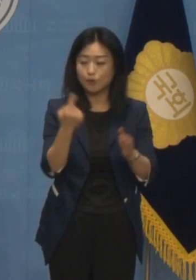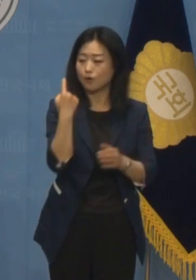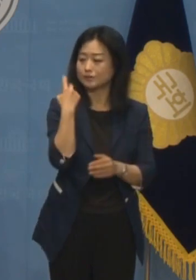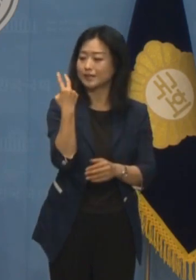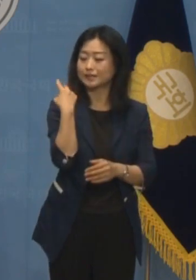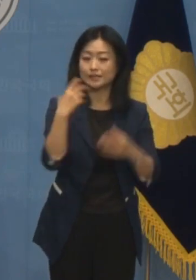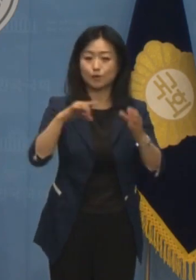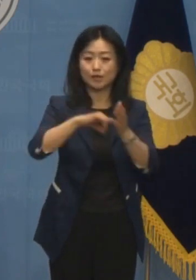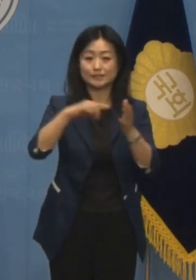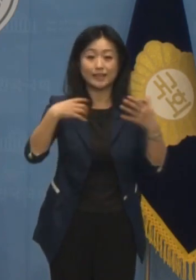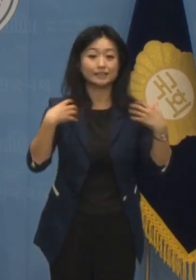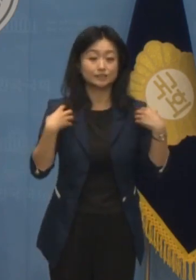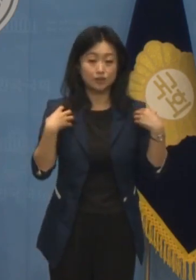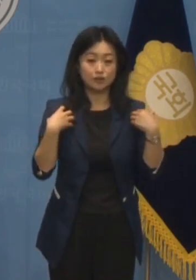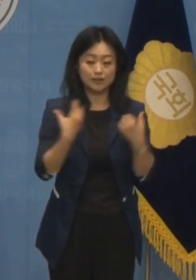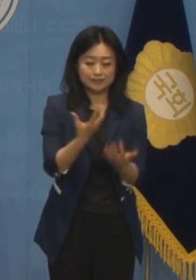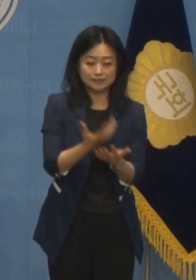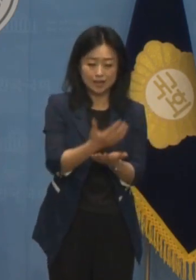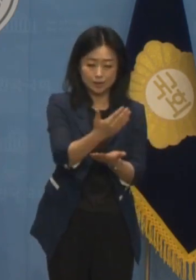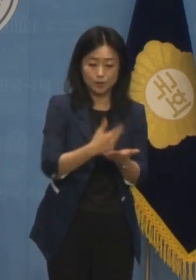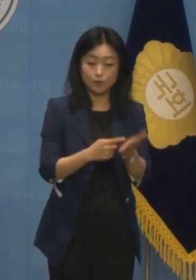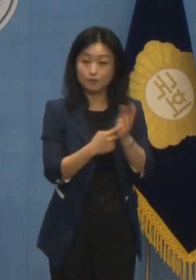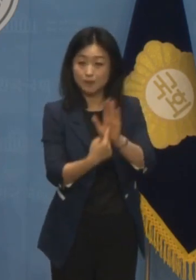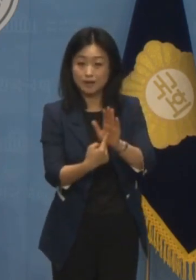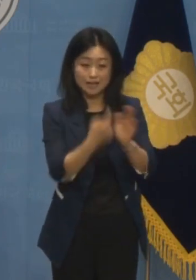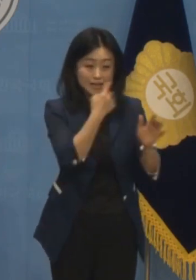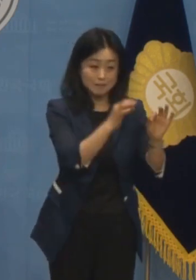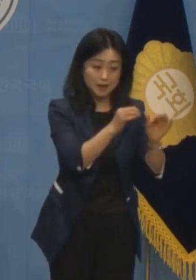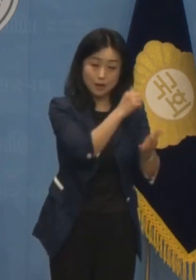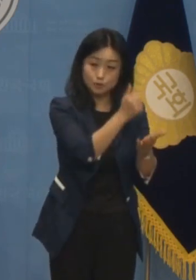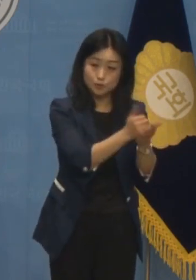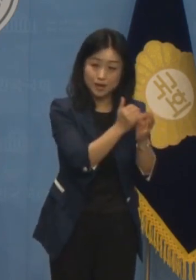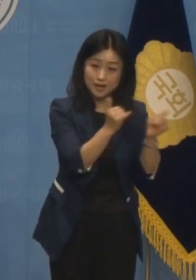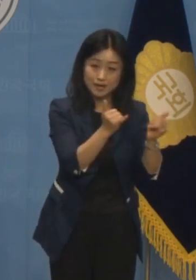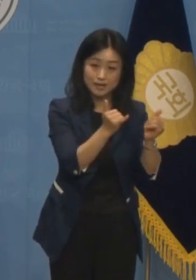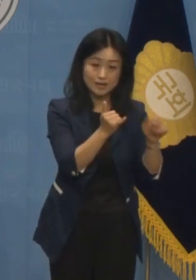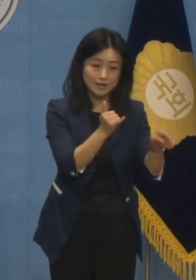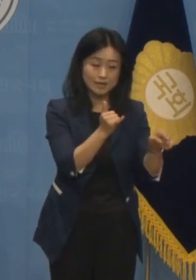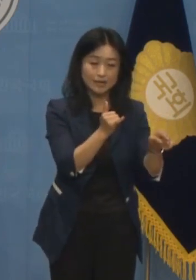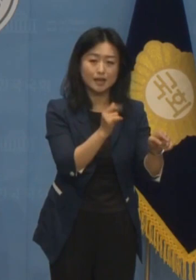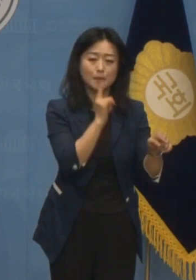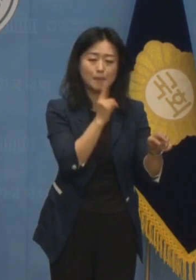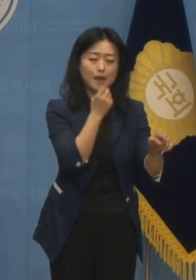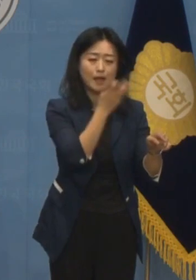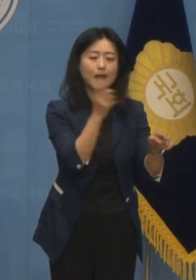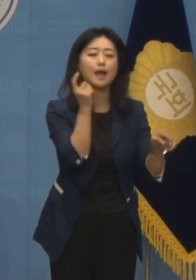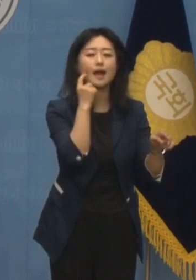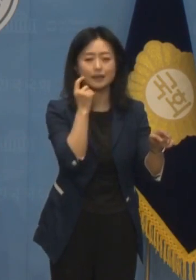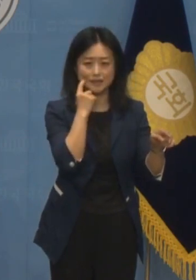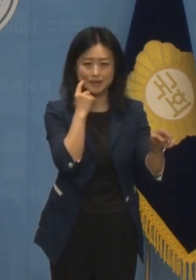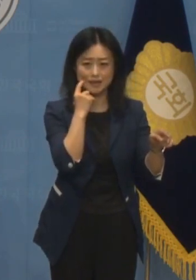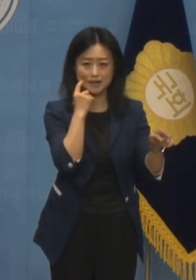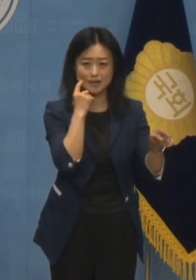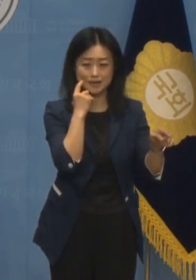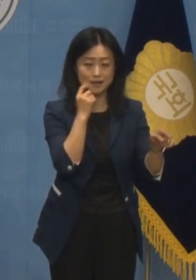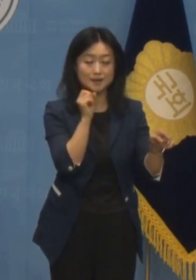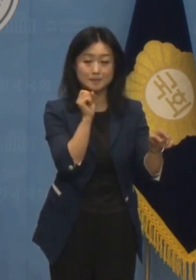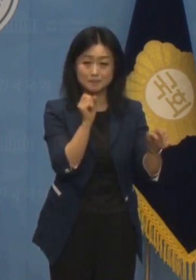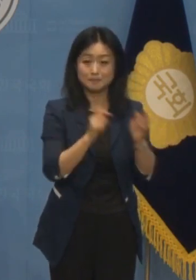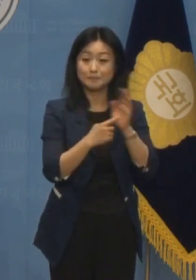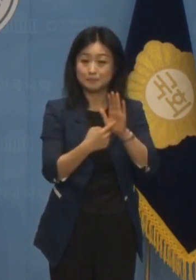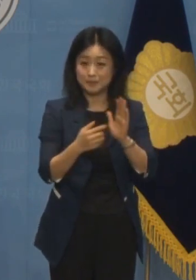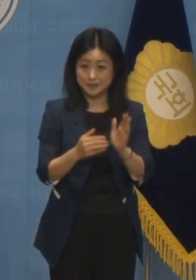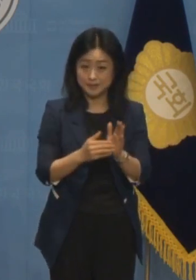관세청은 설명 자료를 통해서 마약 범죄자의 전형적 수법이라 입증되지 않았다고